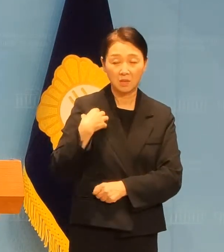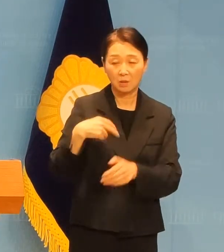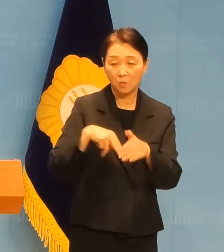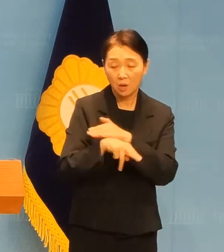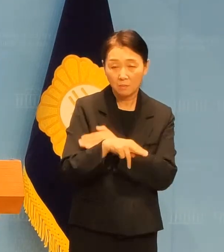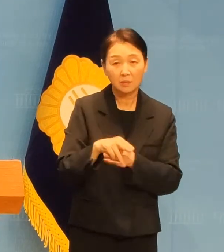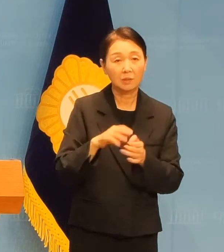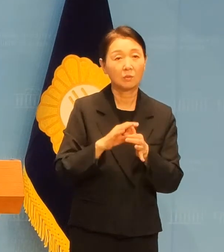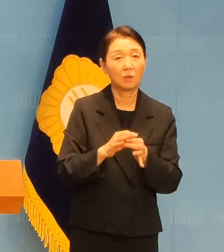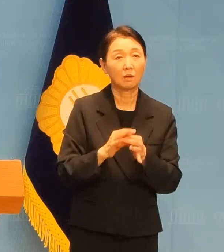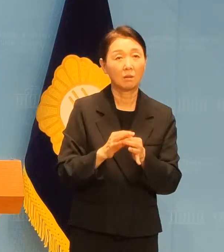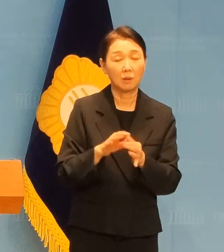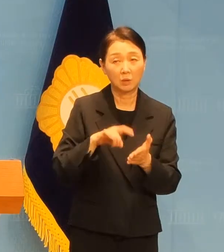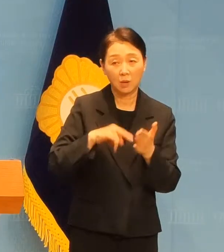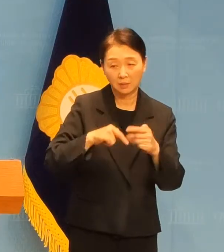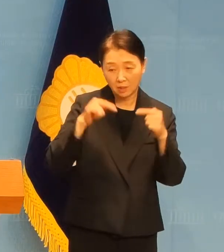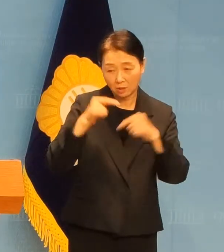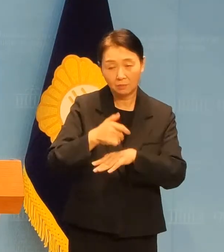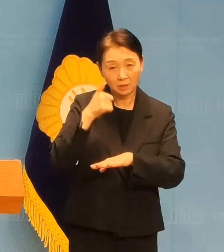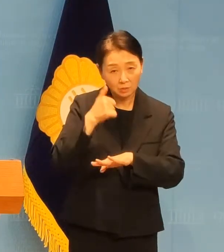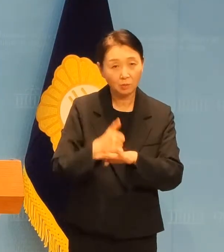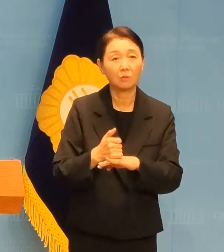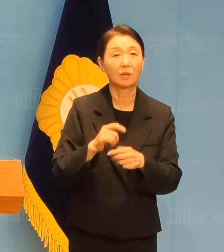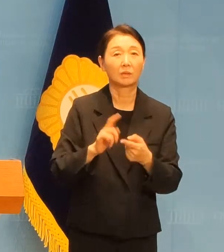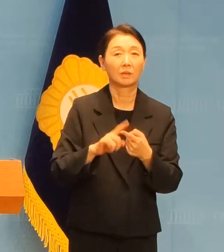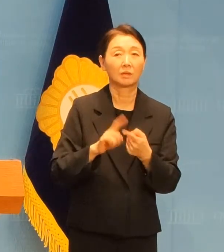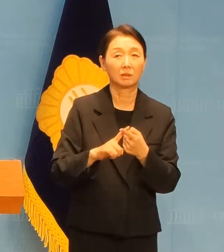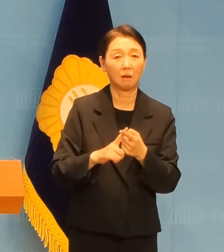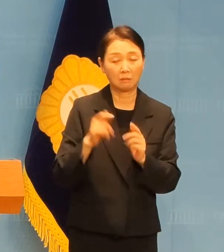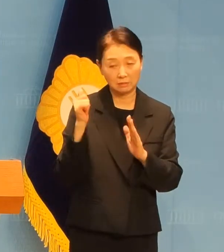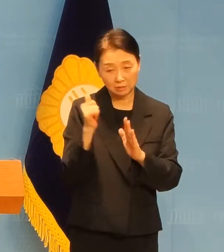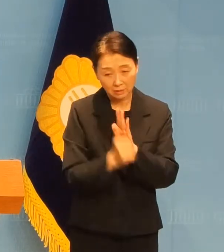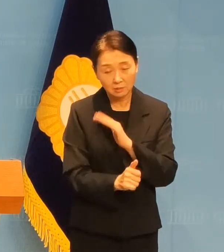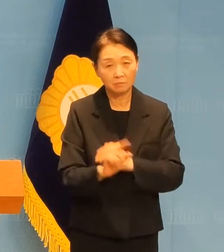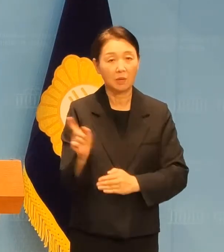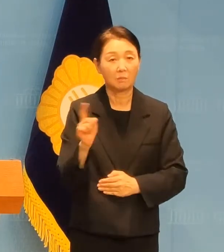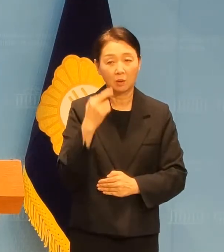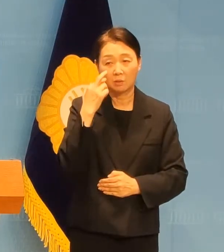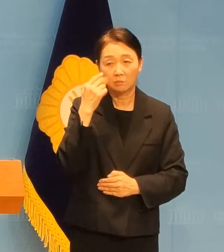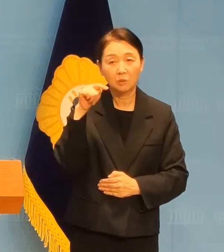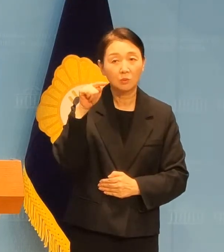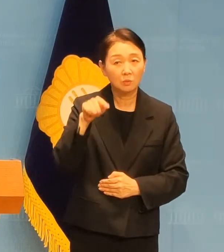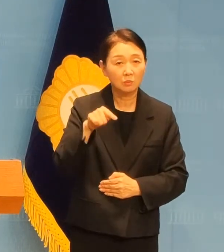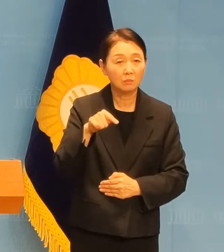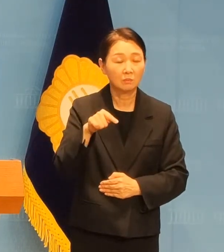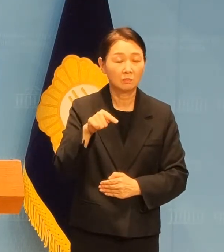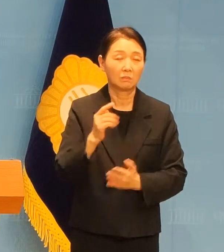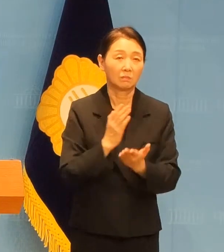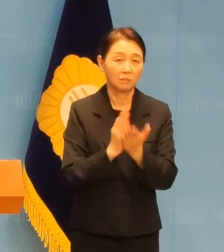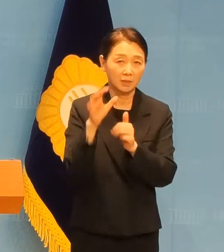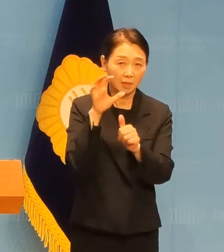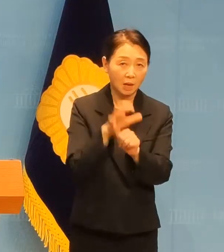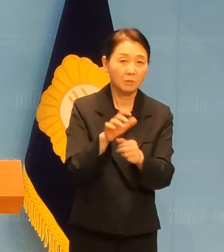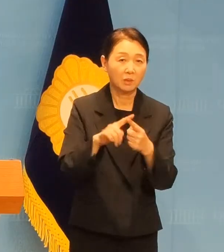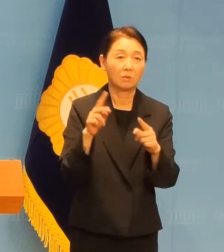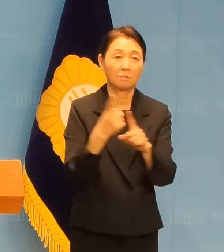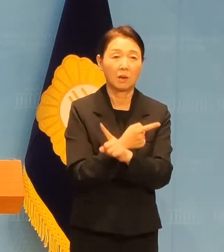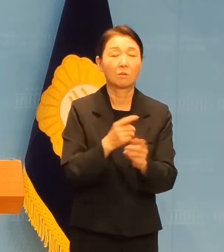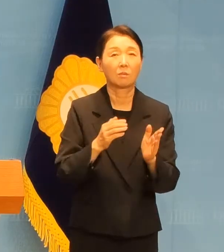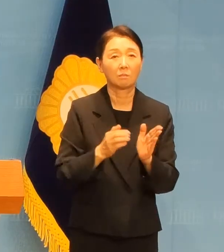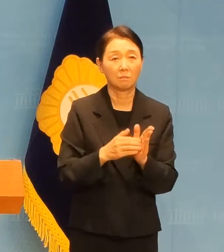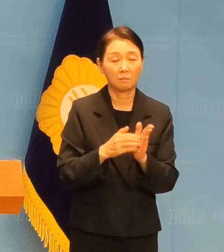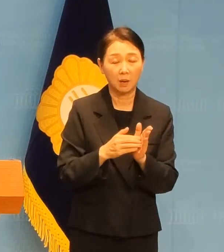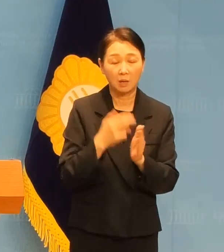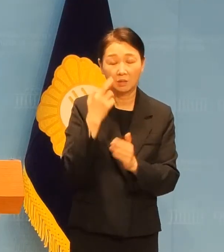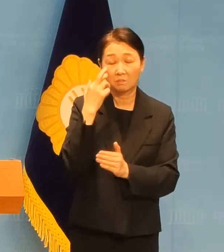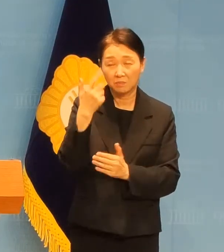회피에 따른 간세 협상 결과를, 그 실패를 미국의 부당한 압력으로 둔갑시켜